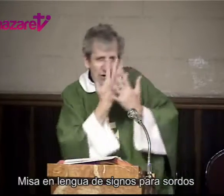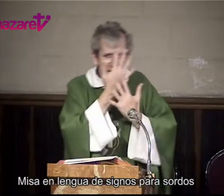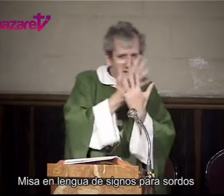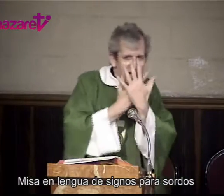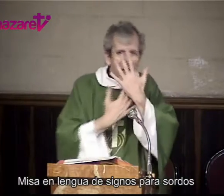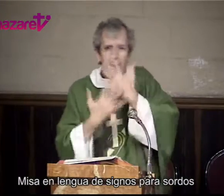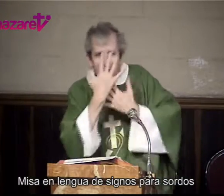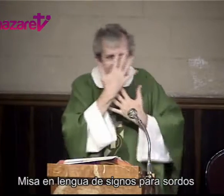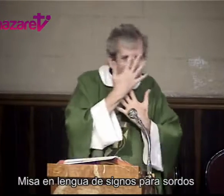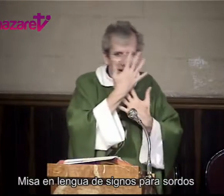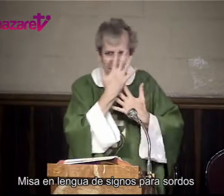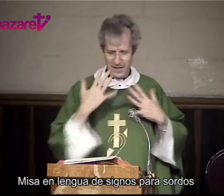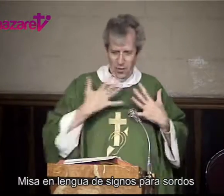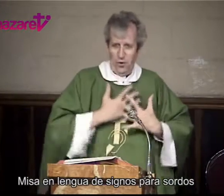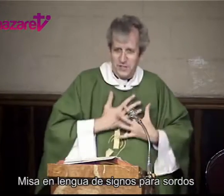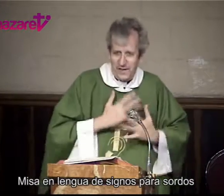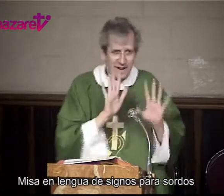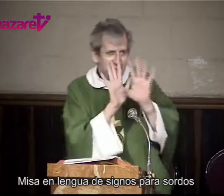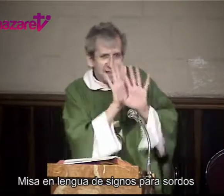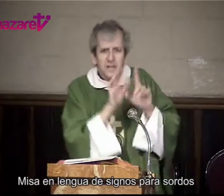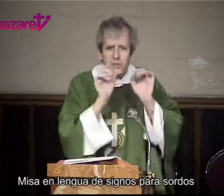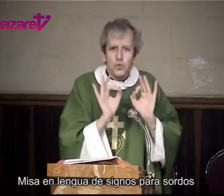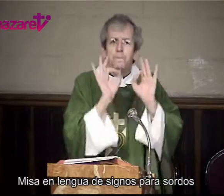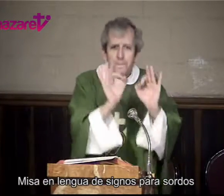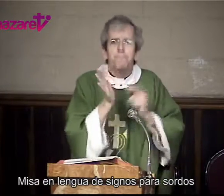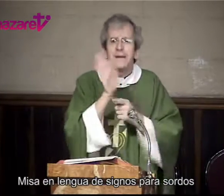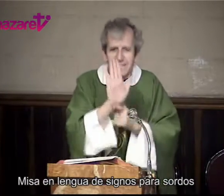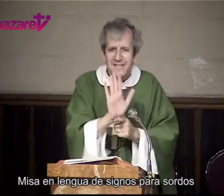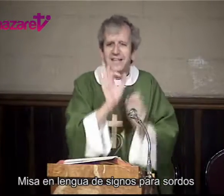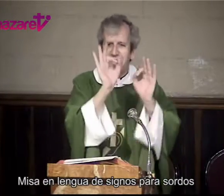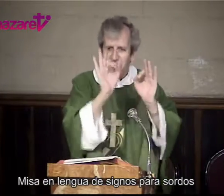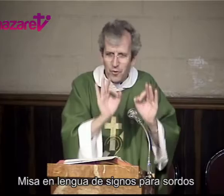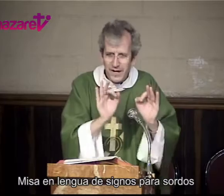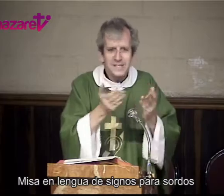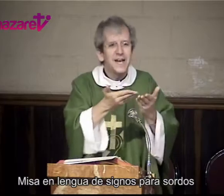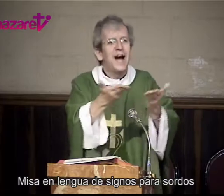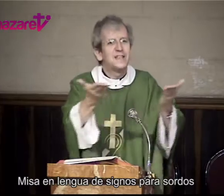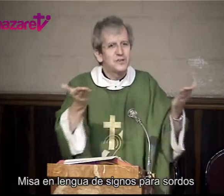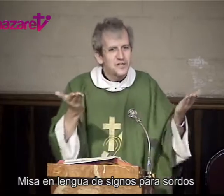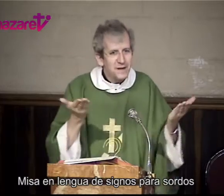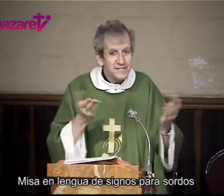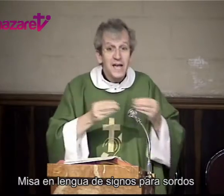quieras aparentar o disfrazarte. Tú preséntate como eres ante los demás.